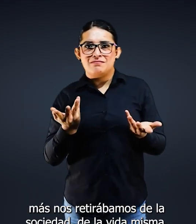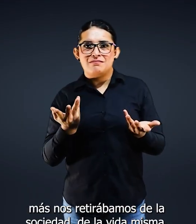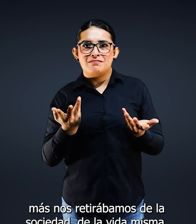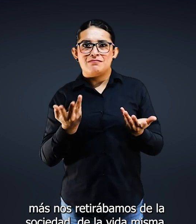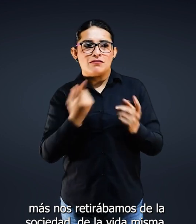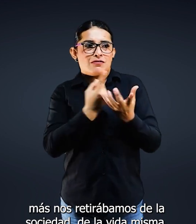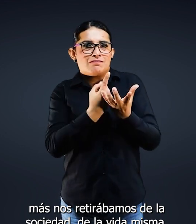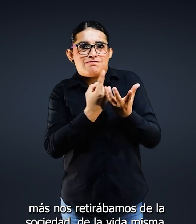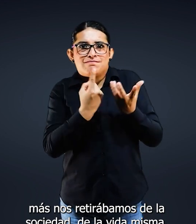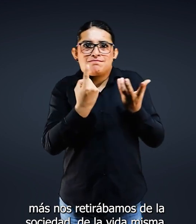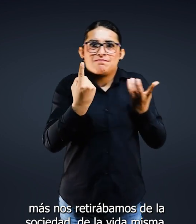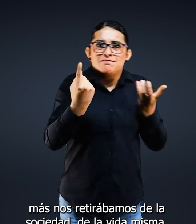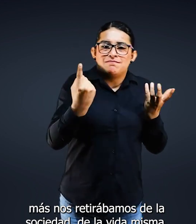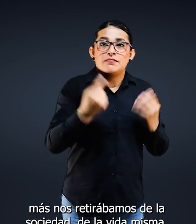la sociedad, de la vida misma.